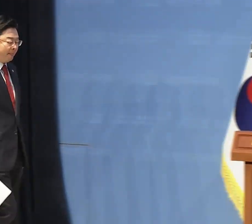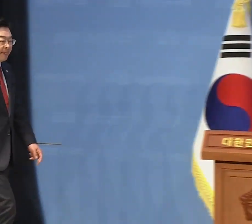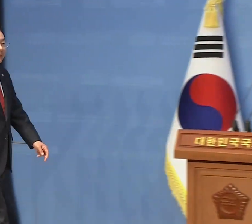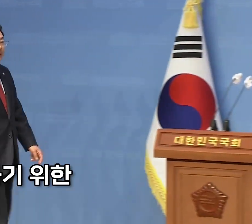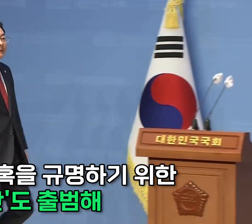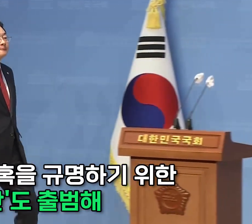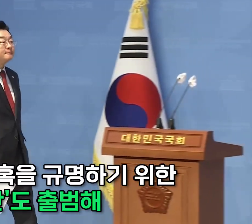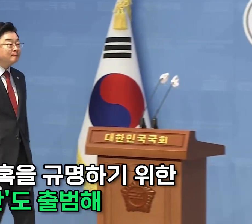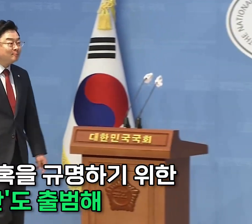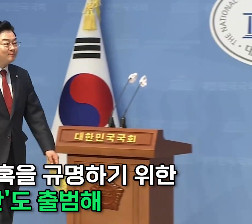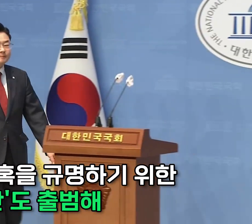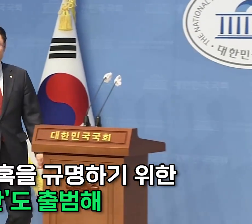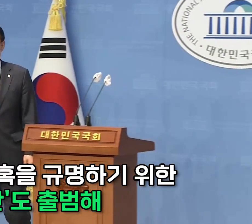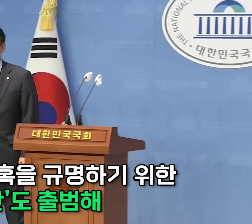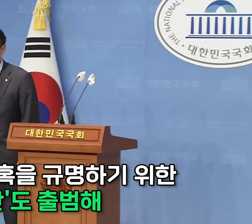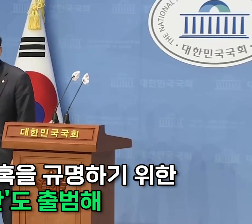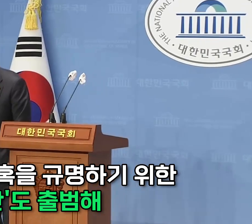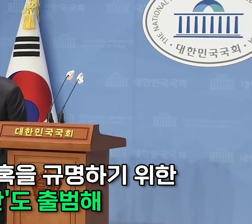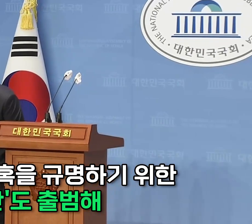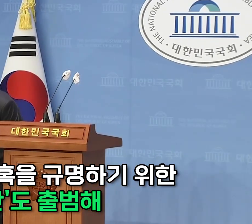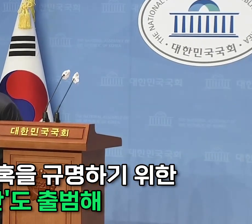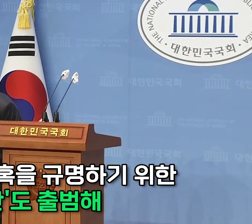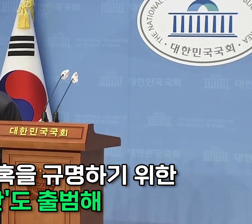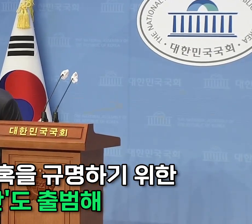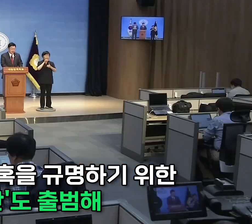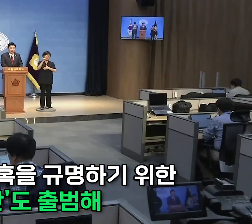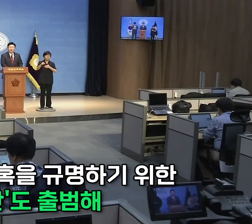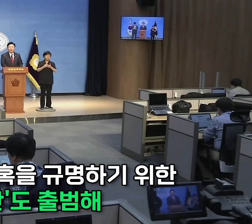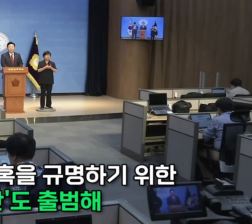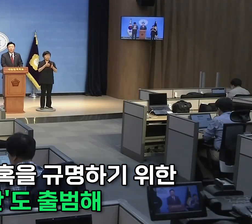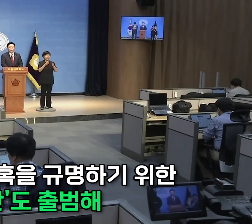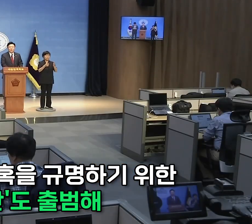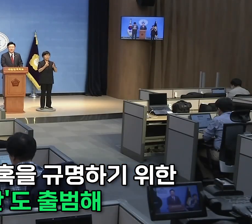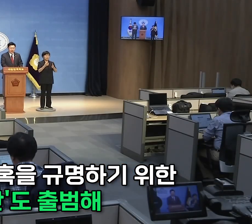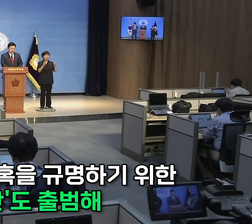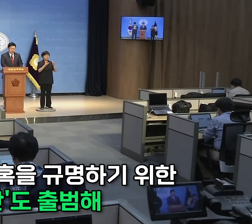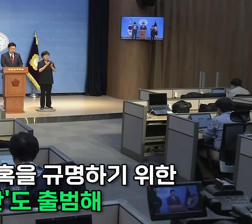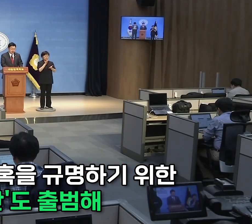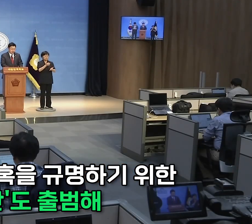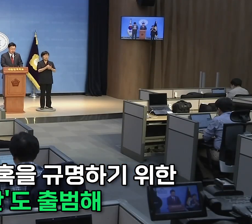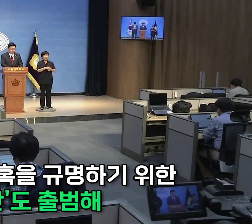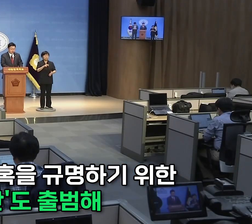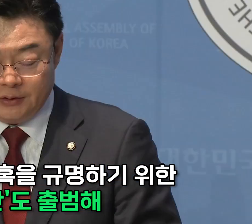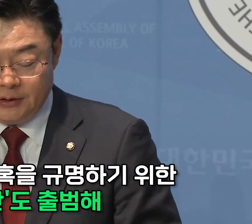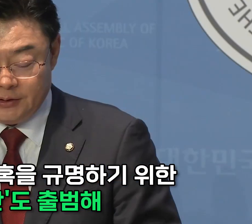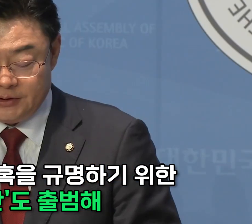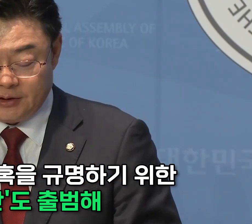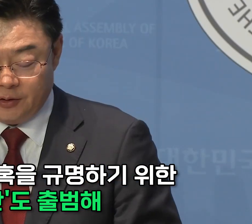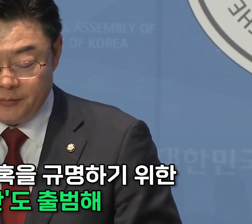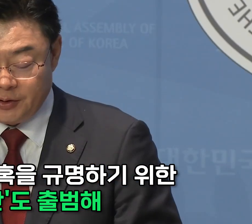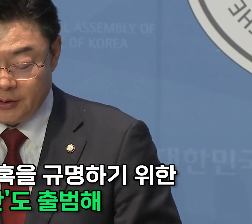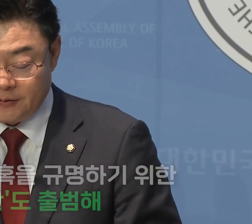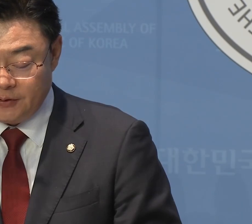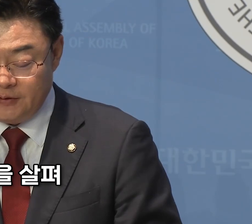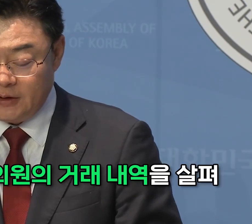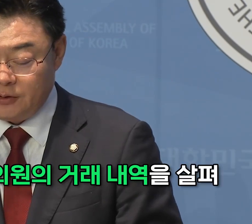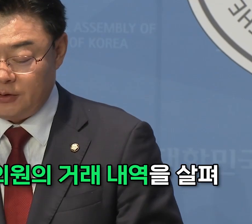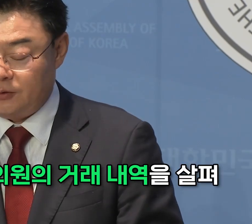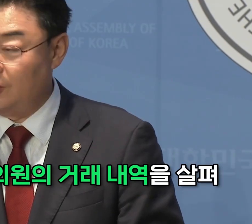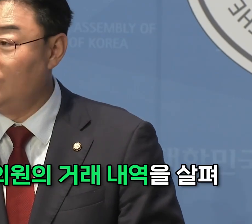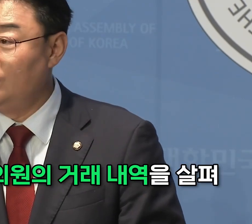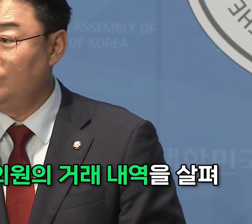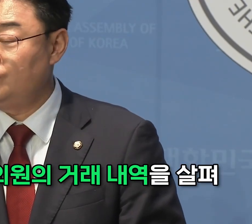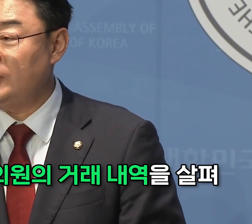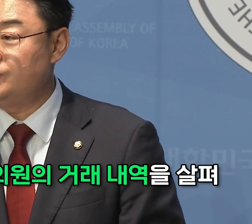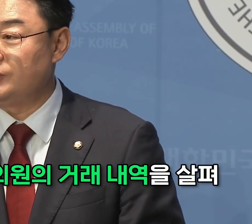것인가요? 김 의원의 코인 투기 의혹을 규명하기 위한 코인게이트 진상조사단도 출범했습니다.